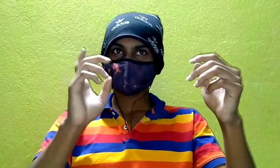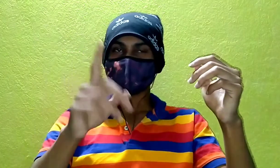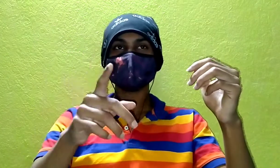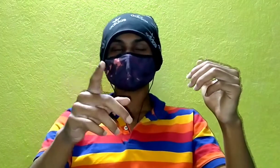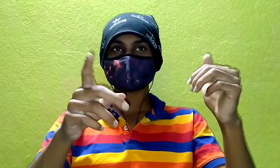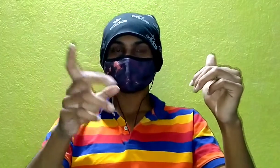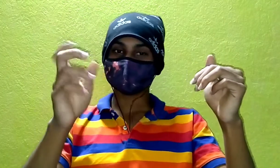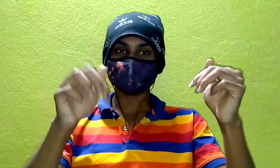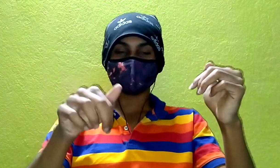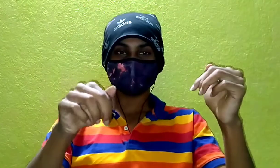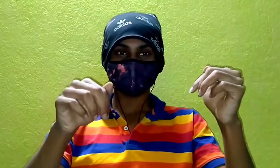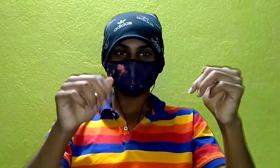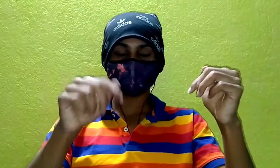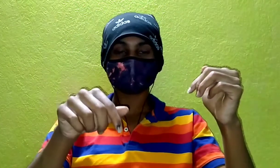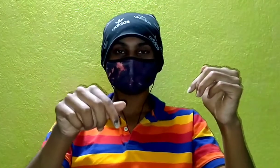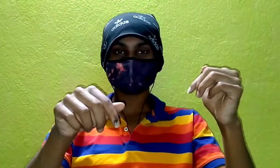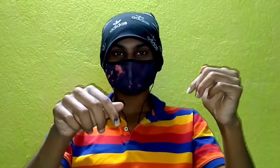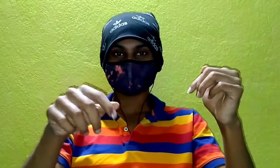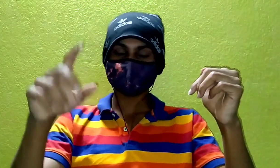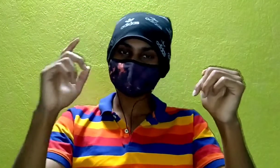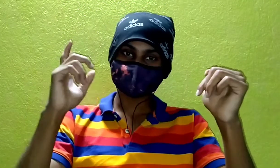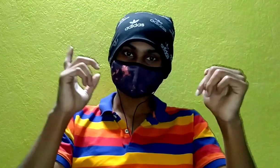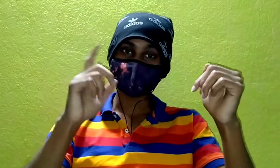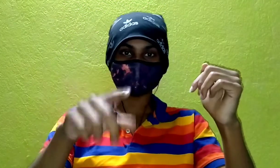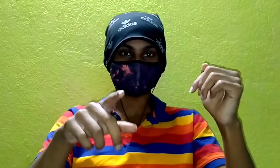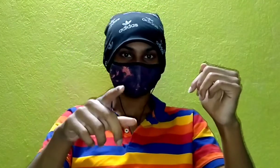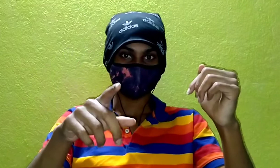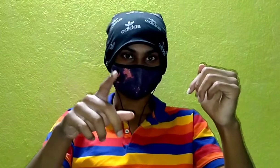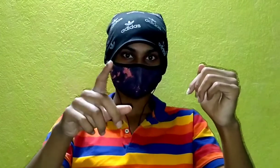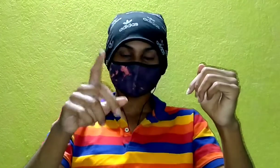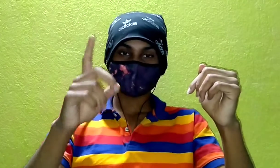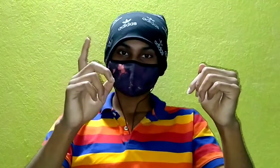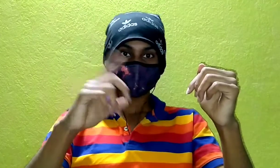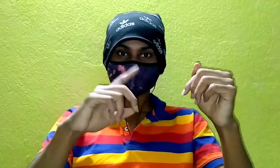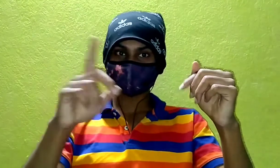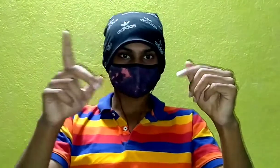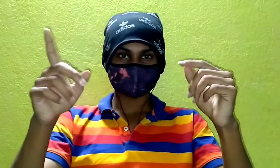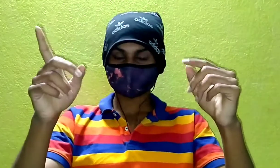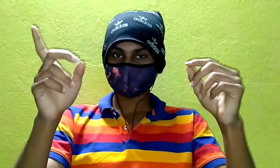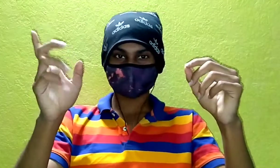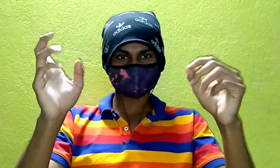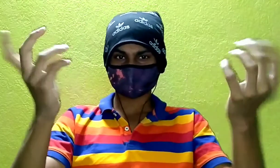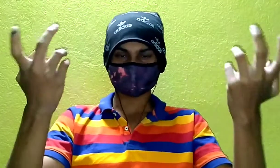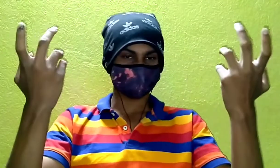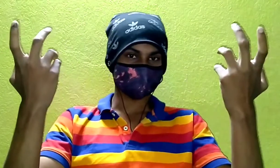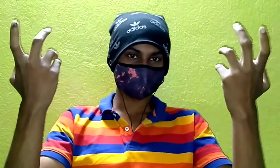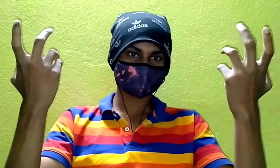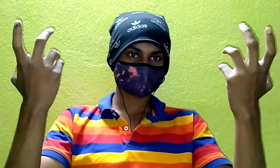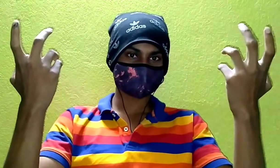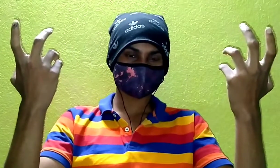आप अभी किधर हो रहा है अभी पकाइए रिपोर्ट लिया जाता है यह अम्ल का ऑफलाइन हो जाएगा यह मेरे को पता नहीं था हम लोग लग सकती थी वो डीलर